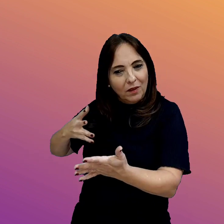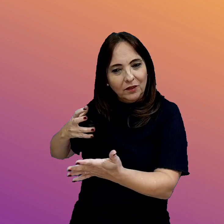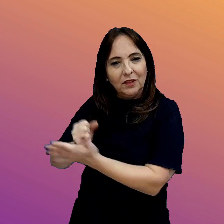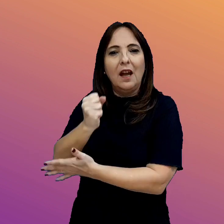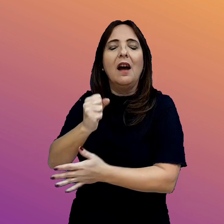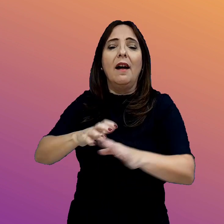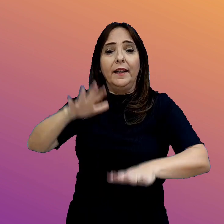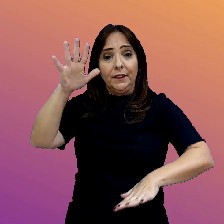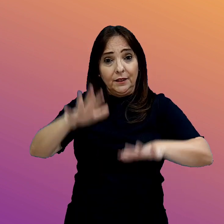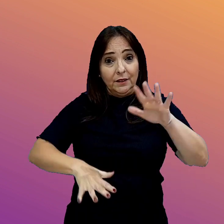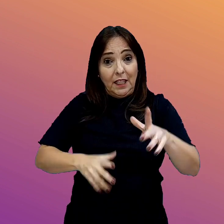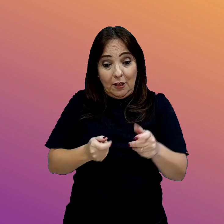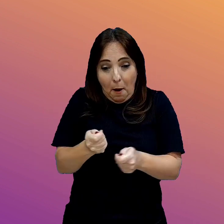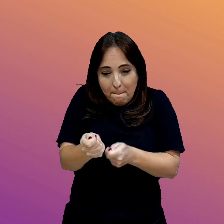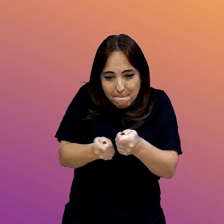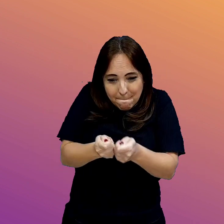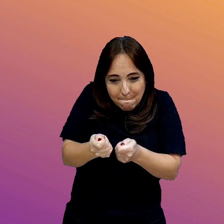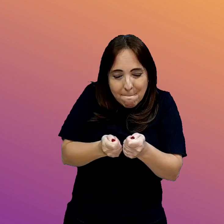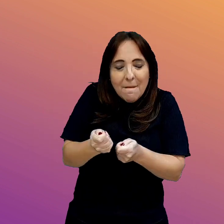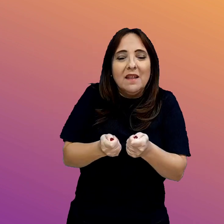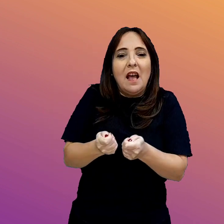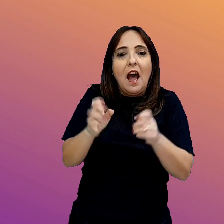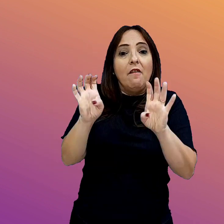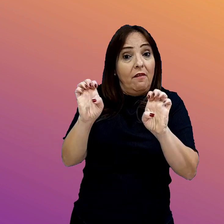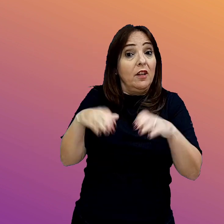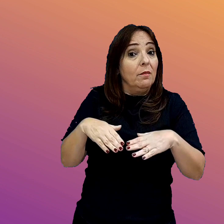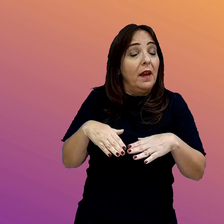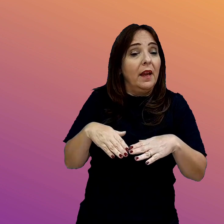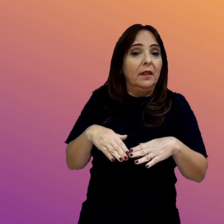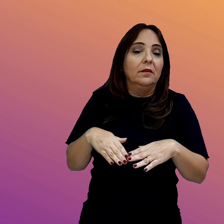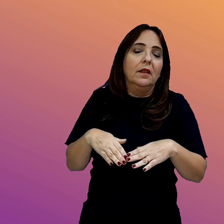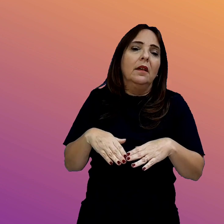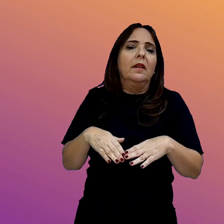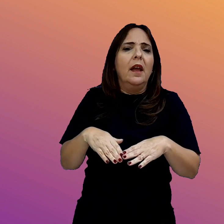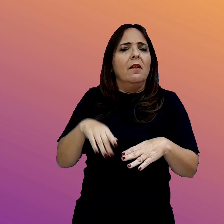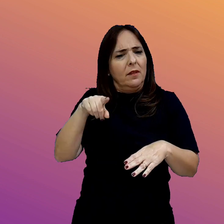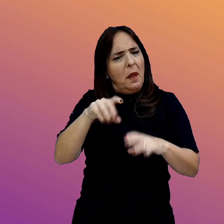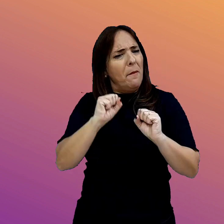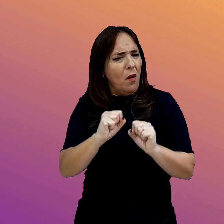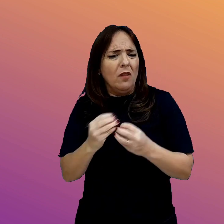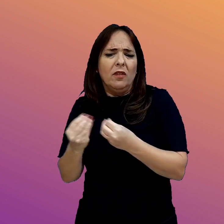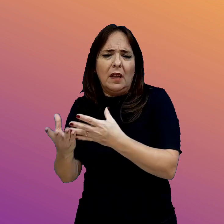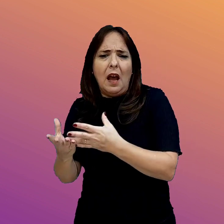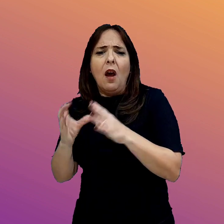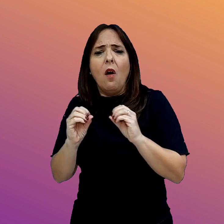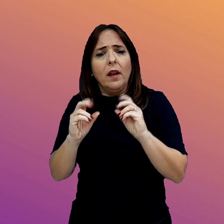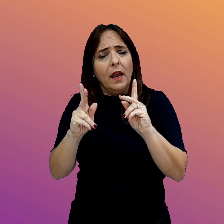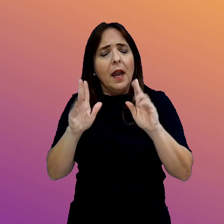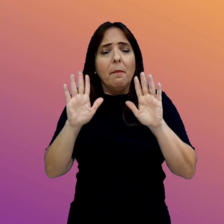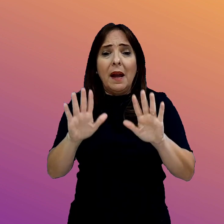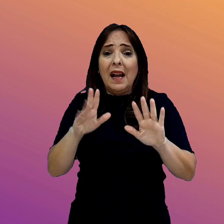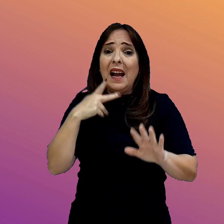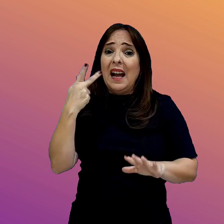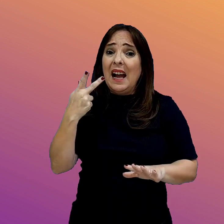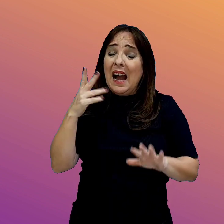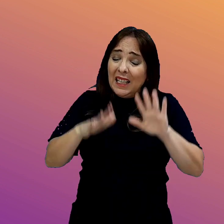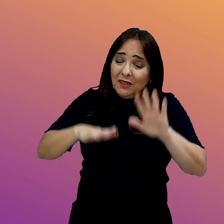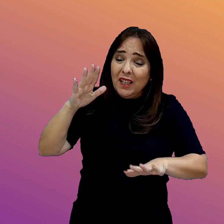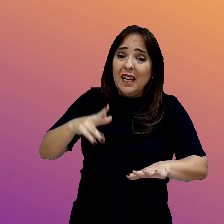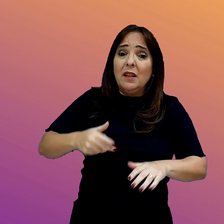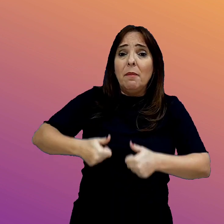bem. Mesmo você tendo condição de dar. Diga não. Para o bem dele, para ele valorizar o esforço, o trabalho,